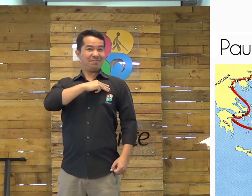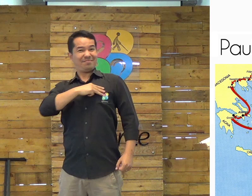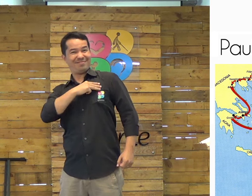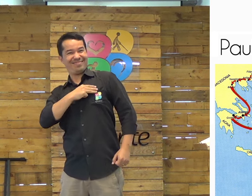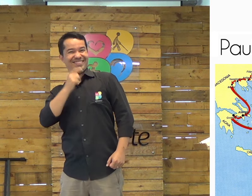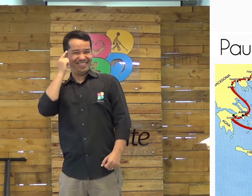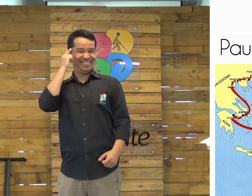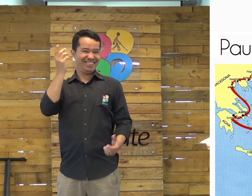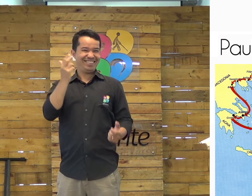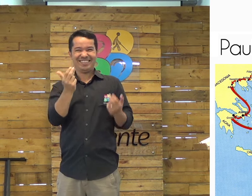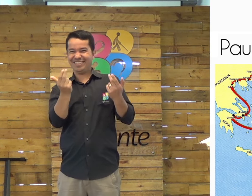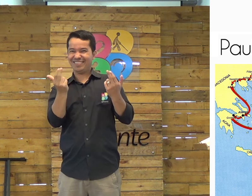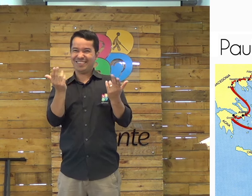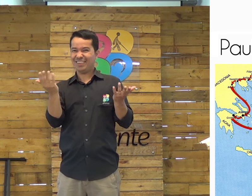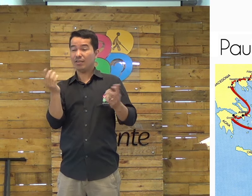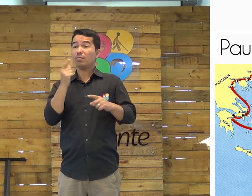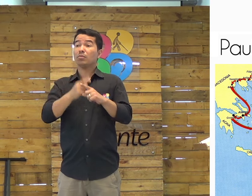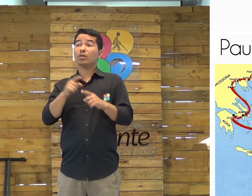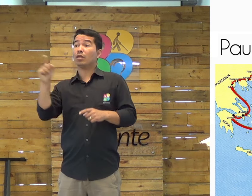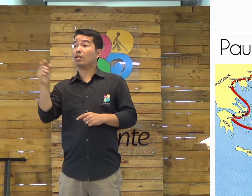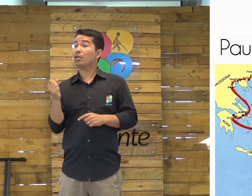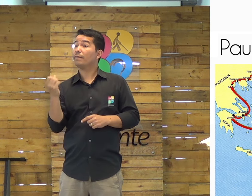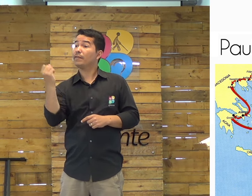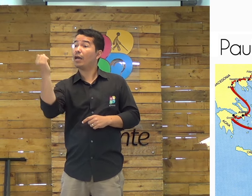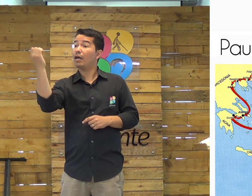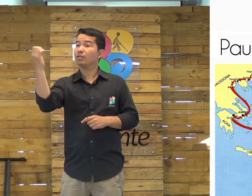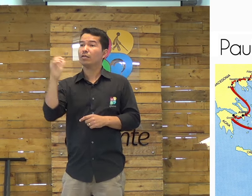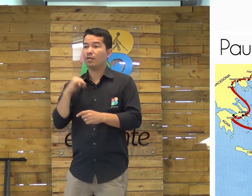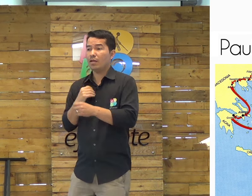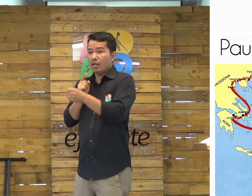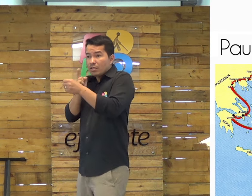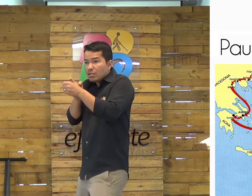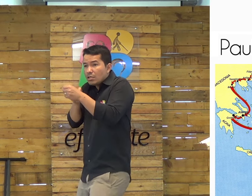Os sinais são bem parecidos, né? Por isso, os monte-folhas.